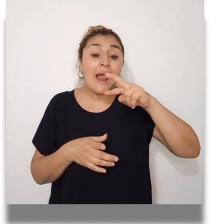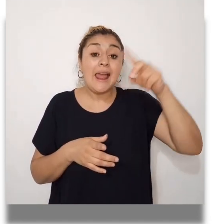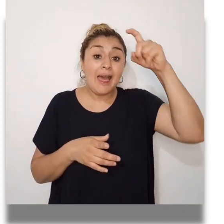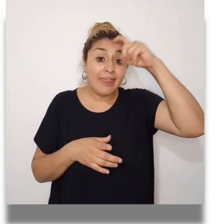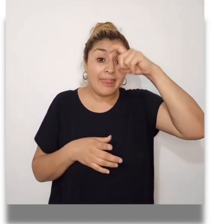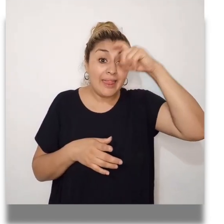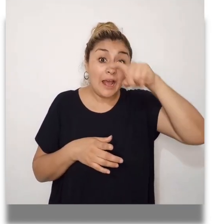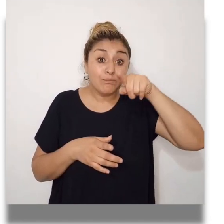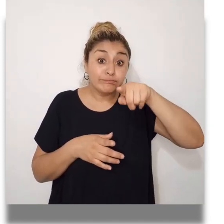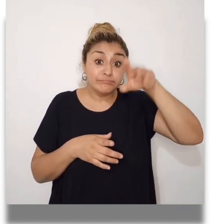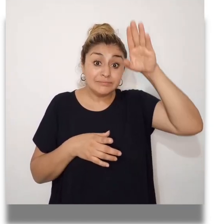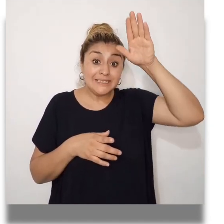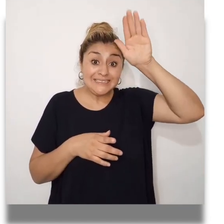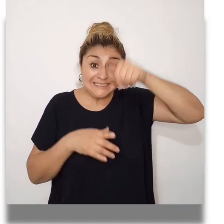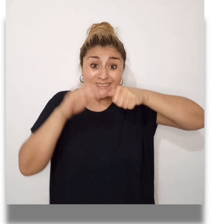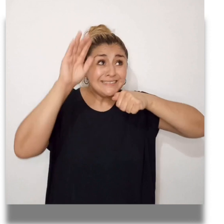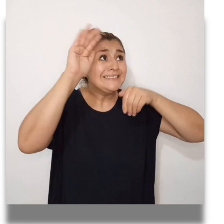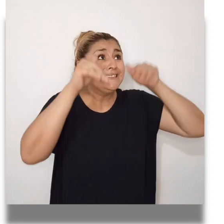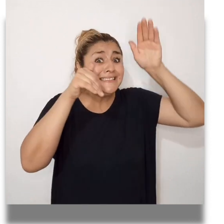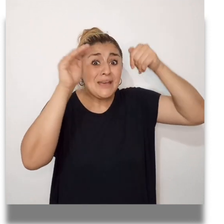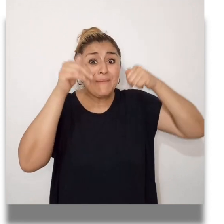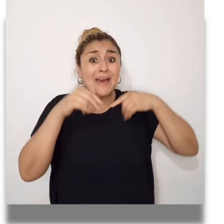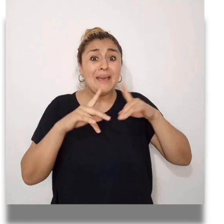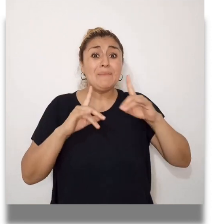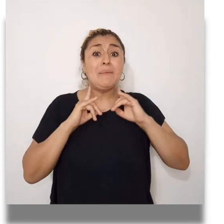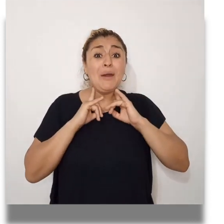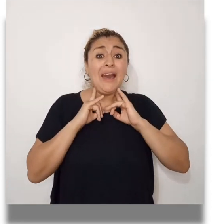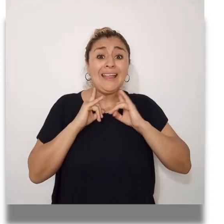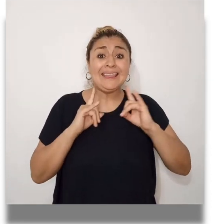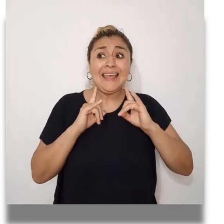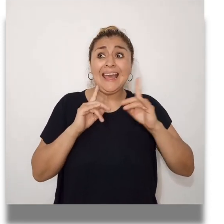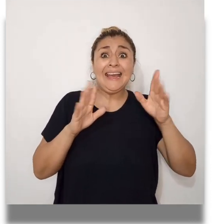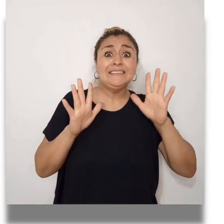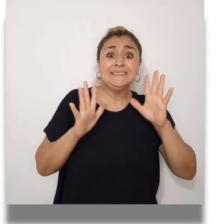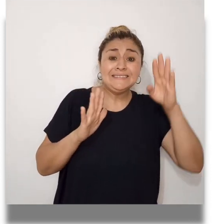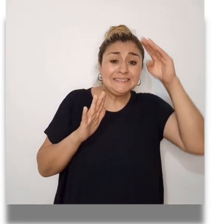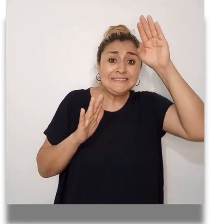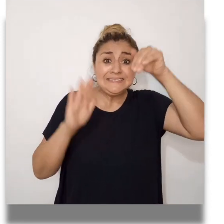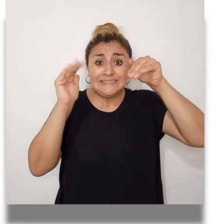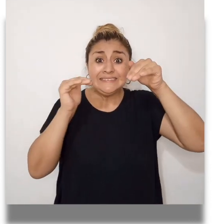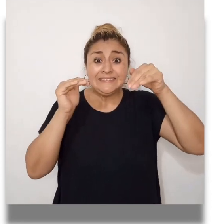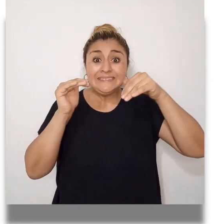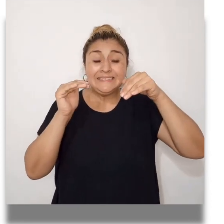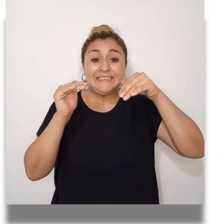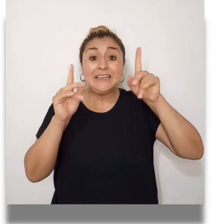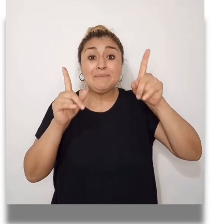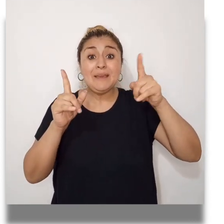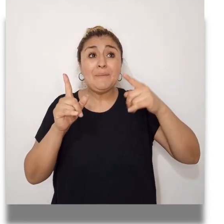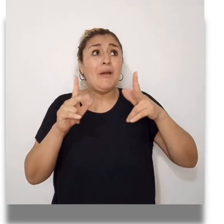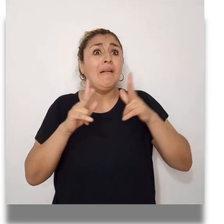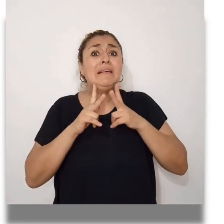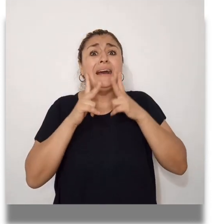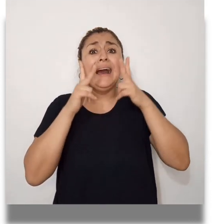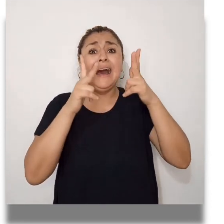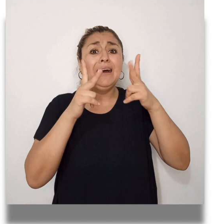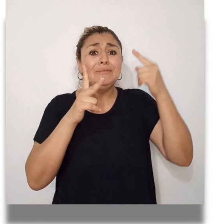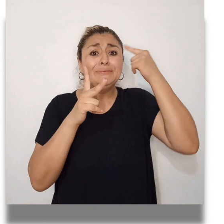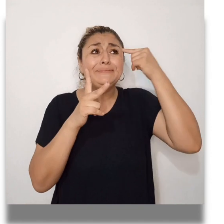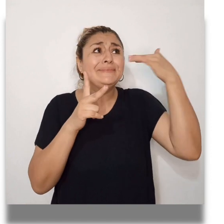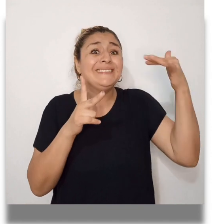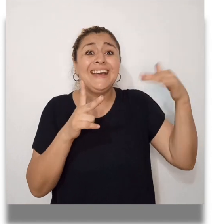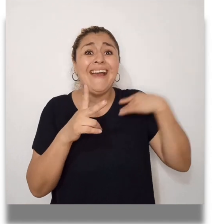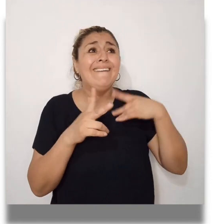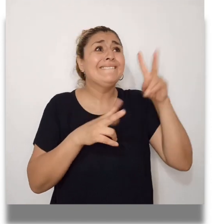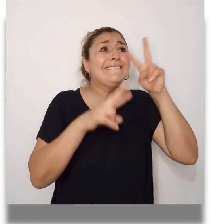l'intelligence, si elevas tu voz hacia la inteligencia, c'est-à-dire désirer la sagesse et être attentif.